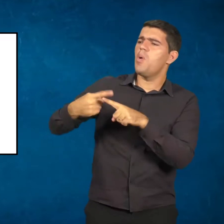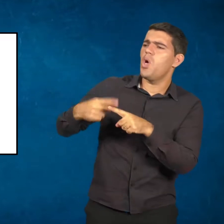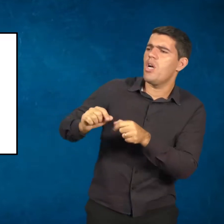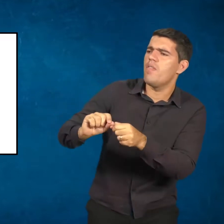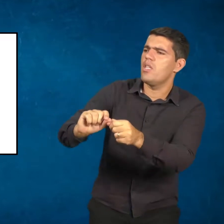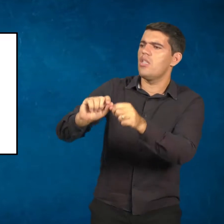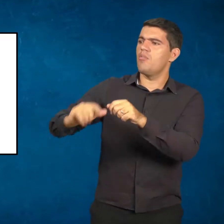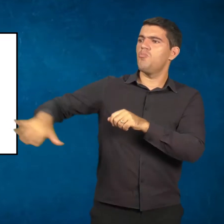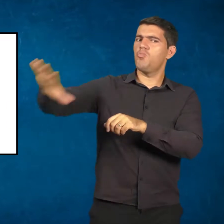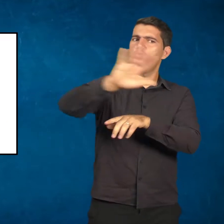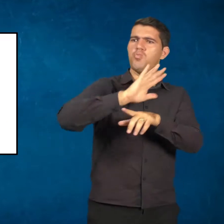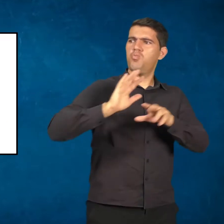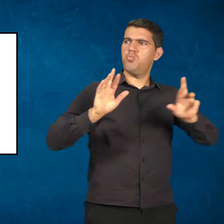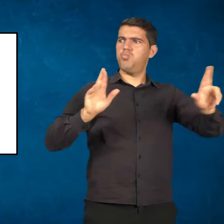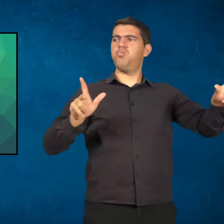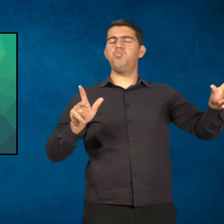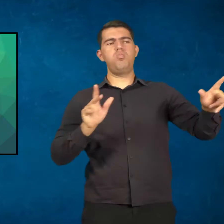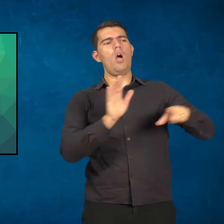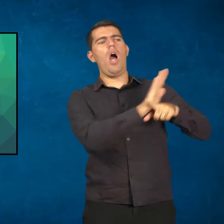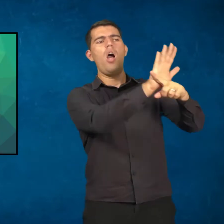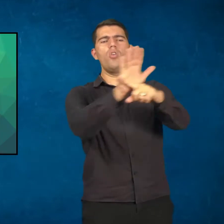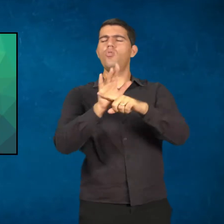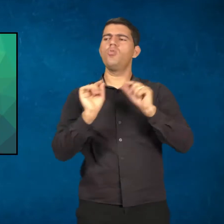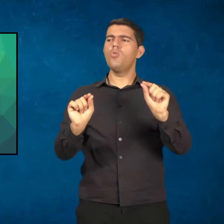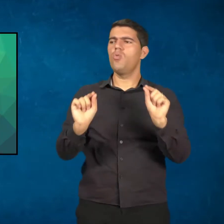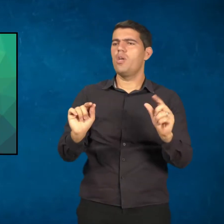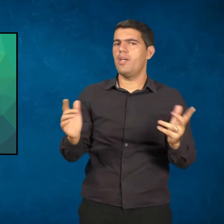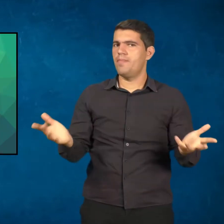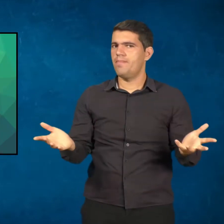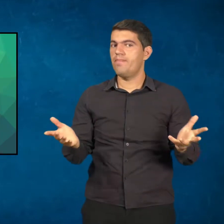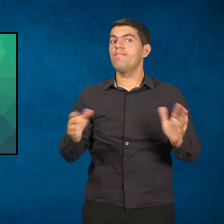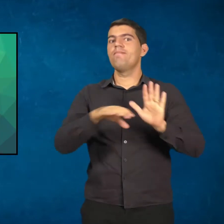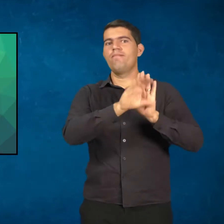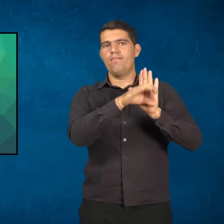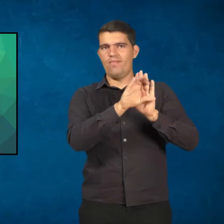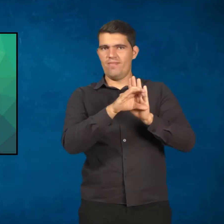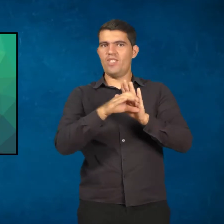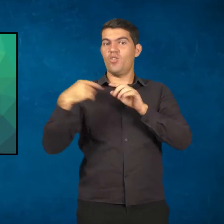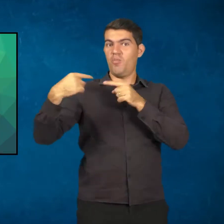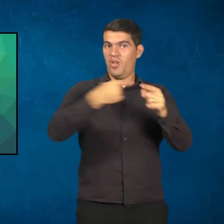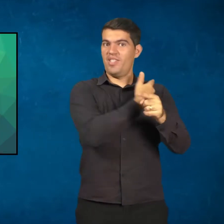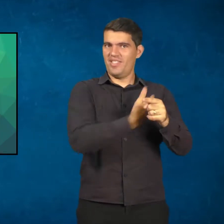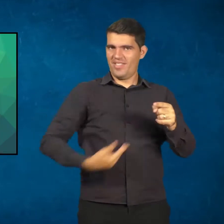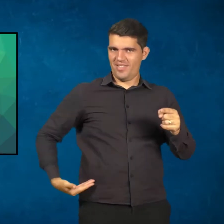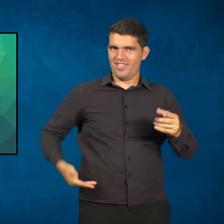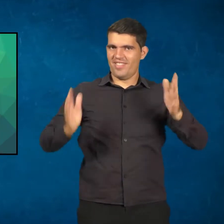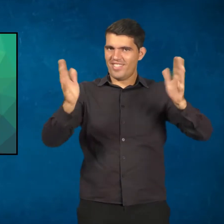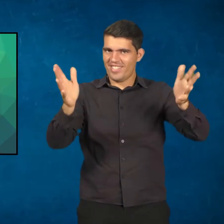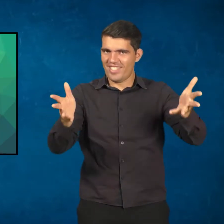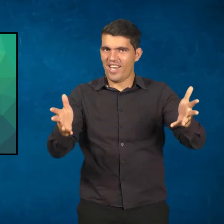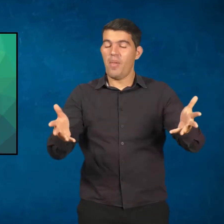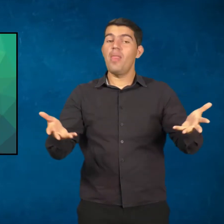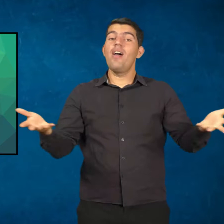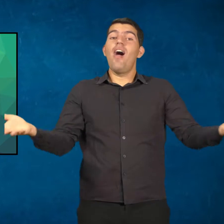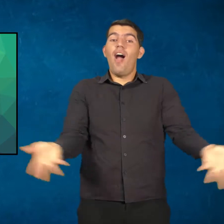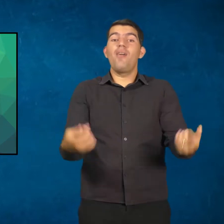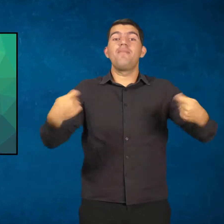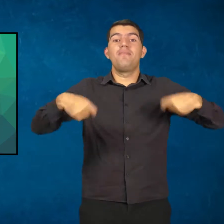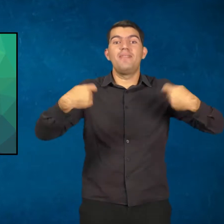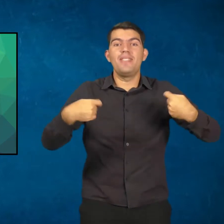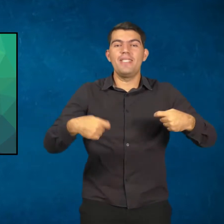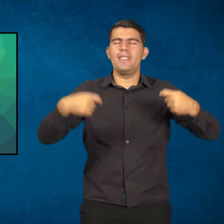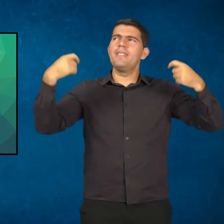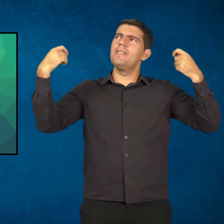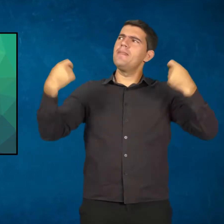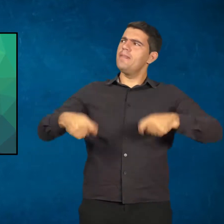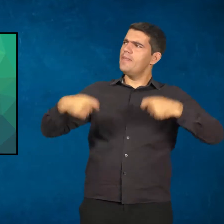diferença isto faz. Entendido o conceito de políticas públicas, nós precisamos reforçar a necessidade